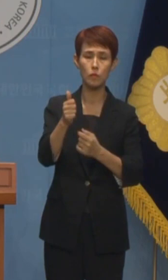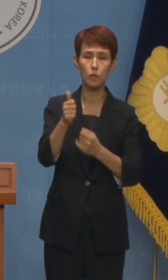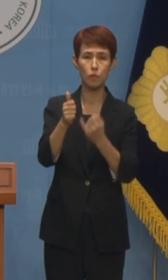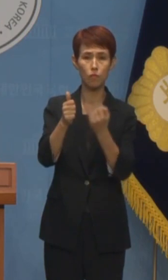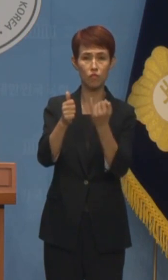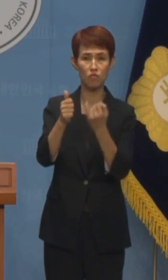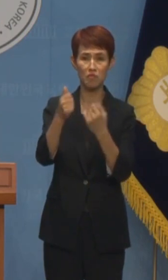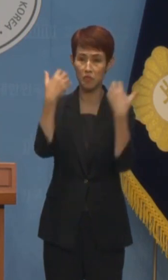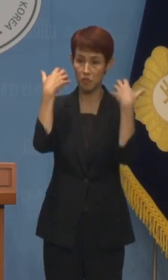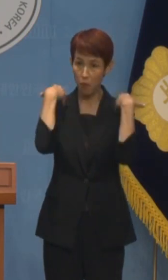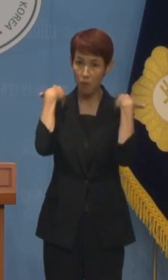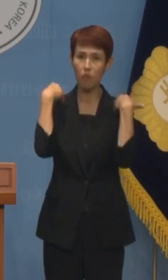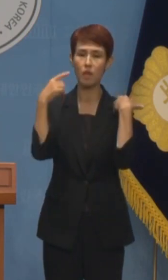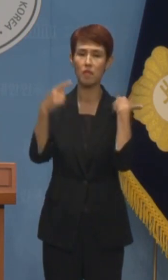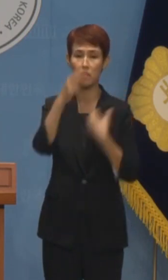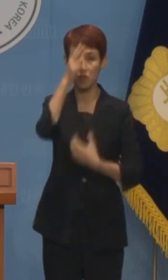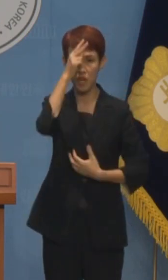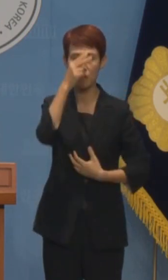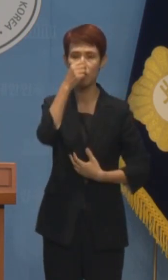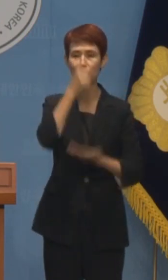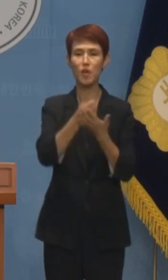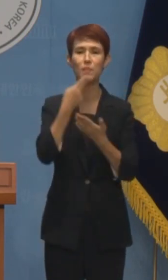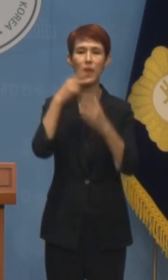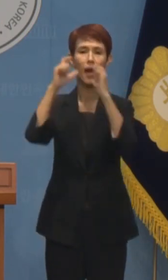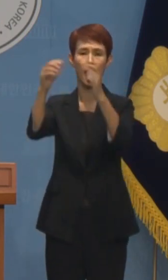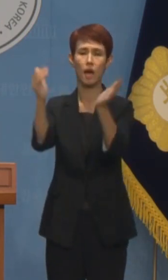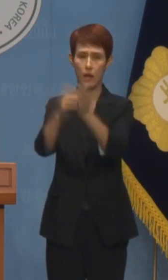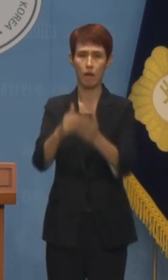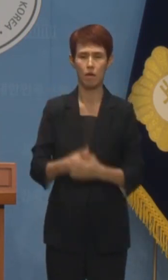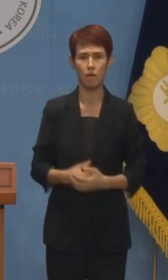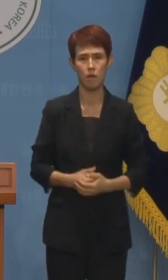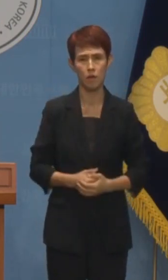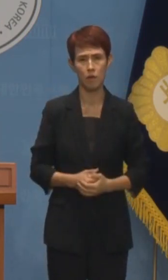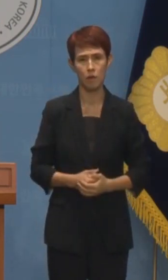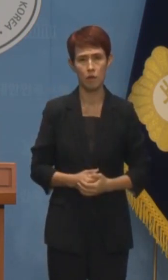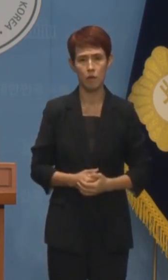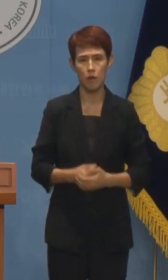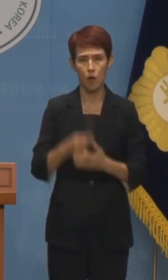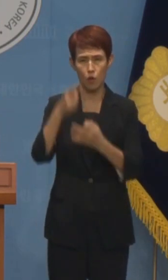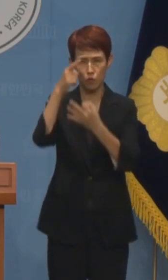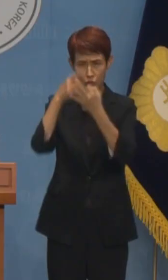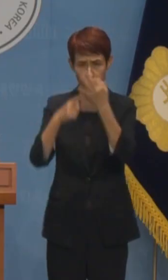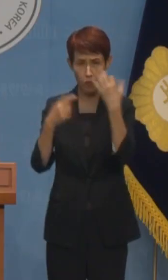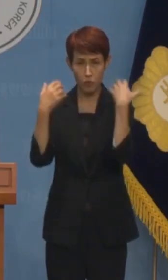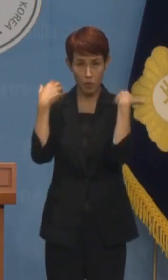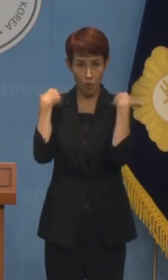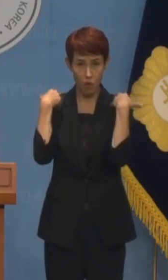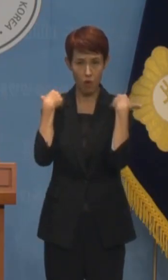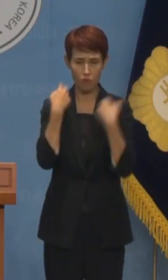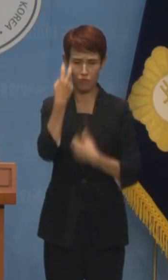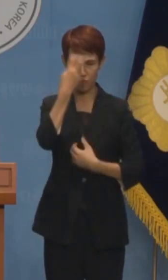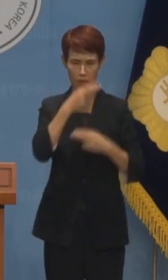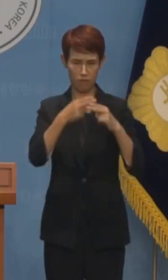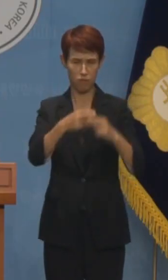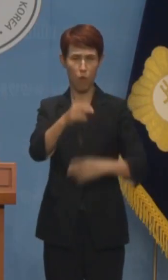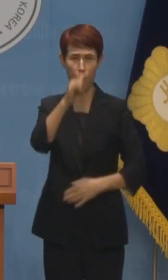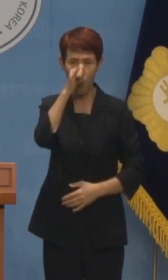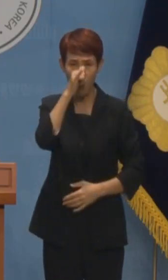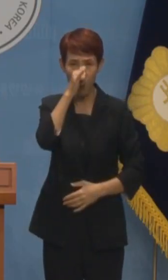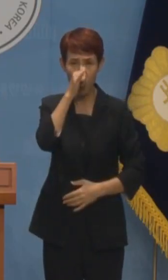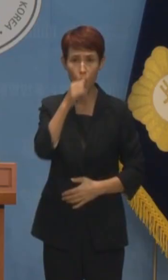대해서 면죄부를 내렸습니다. 윤석열 정권의 수사농단에 이어서